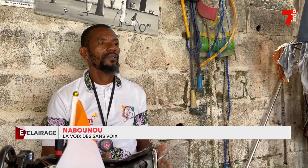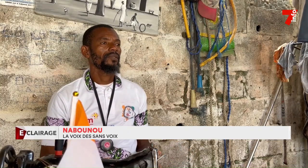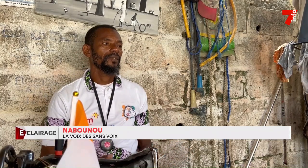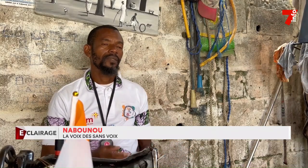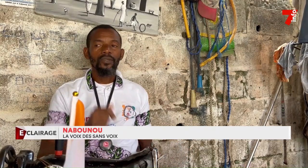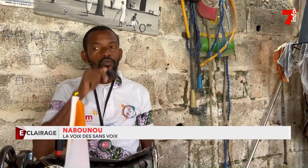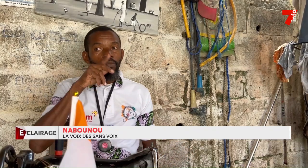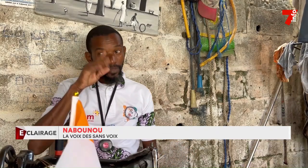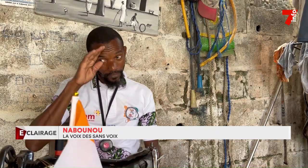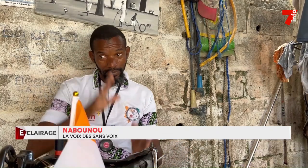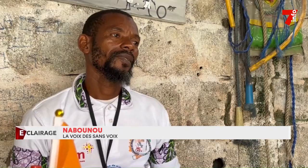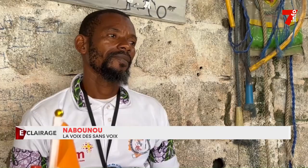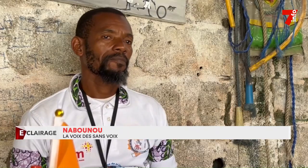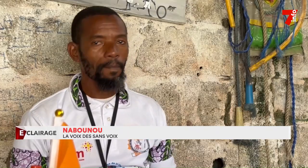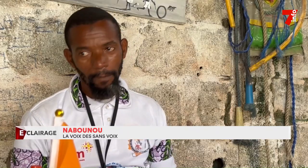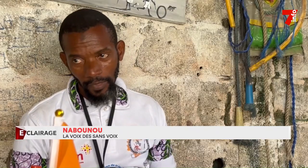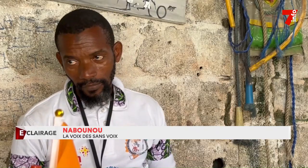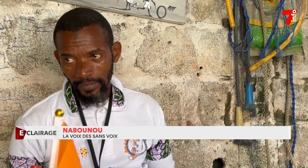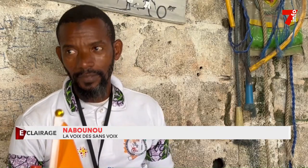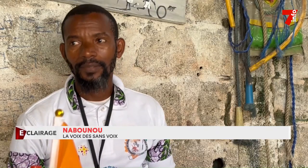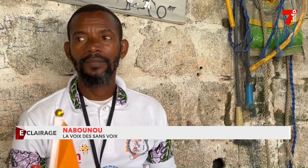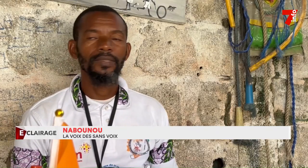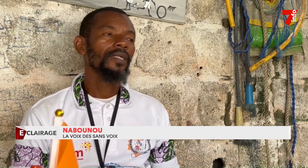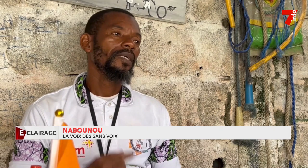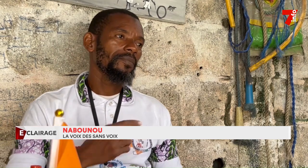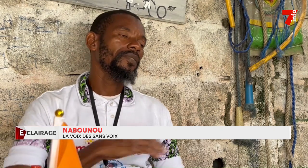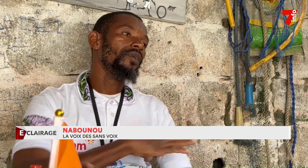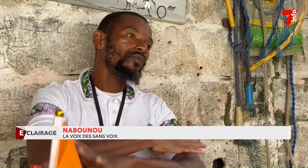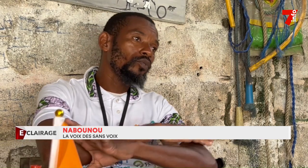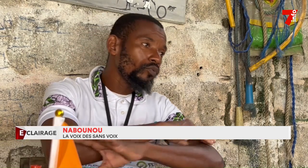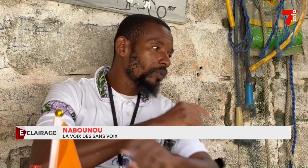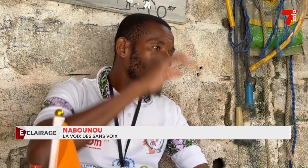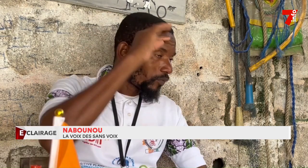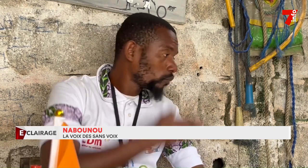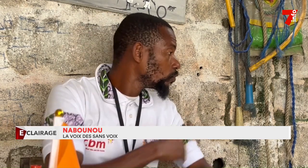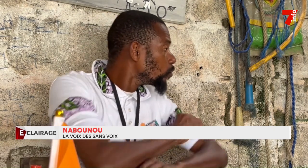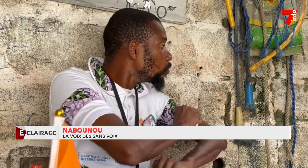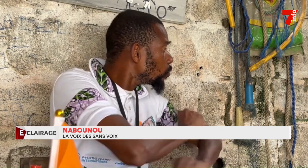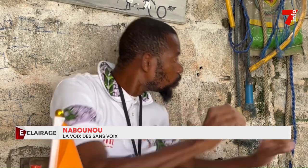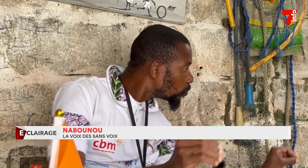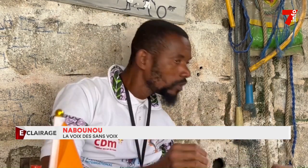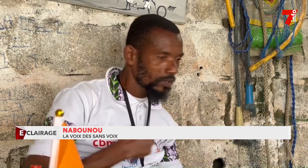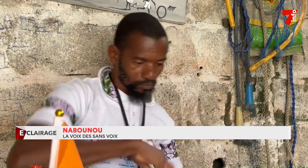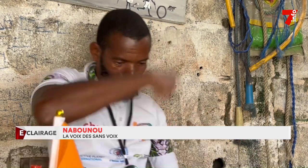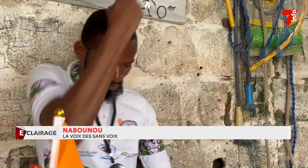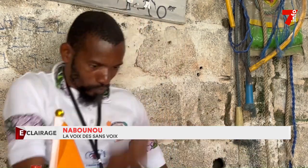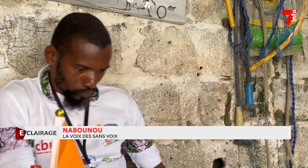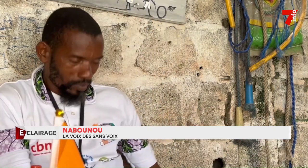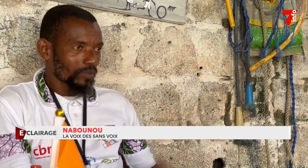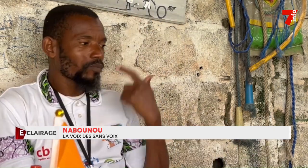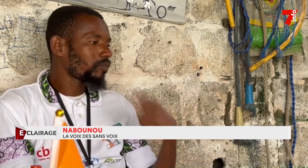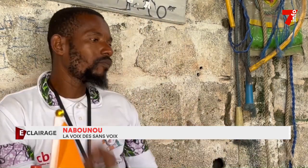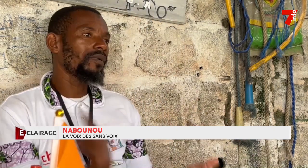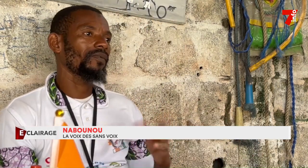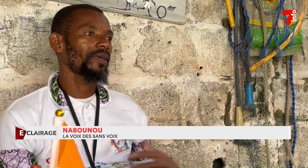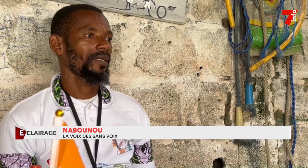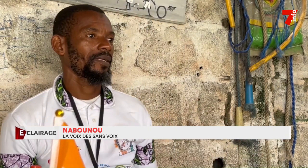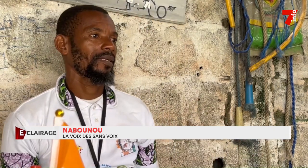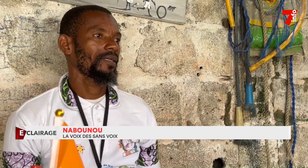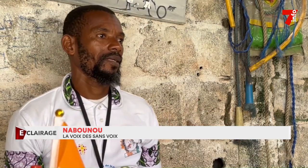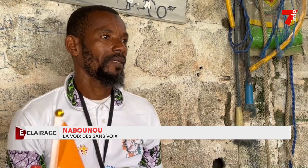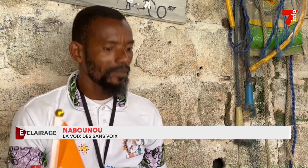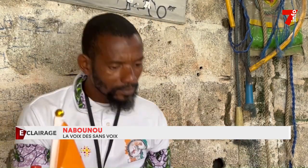là. Elle peut m'aider à l'hôpital, mais elle est zoute. Donc vraiment, il faut qu'il y une permanence au niveau des zones aux hôpitaux et aussi des choses comme on appelle